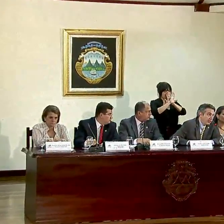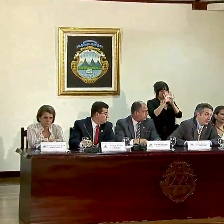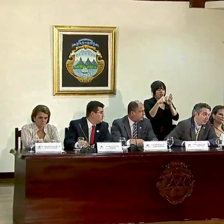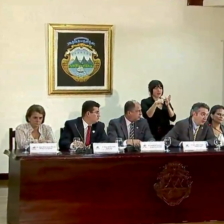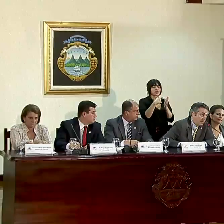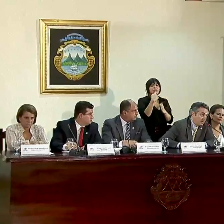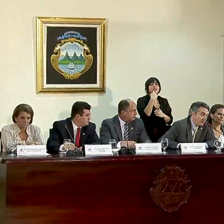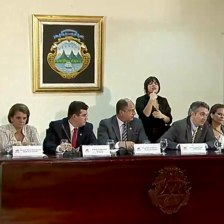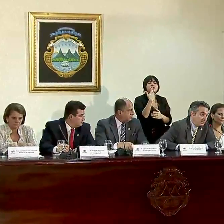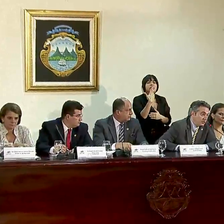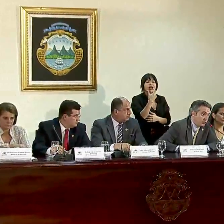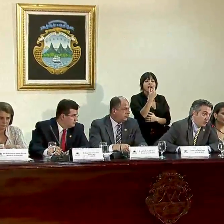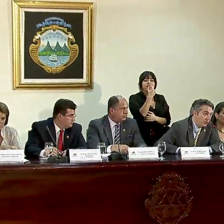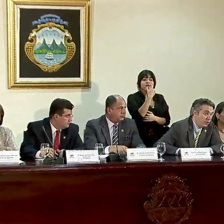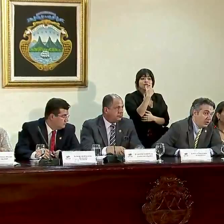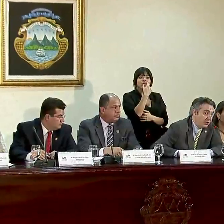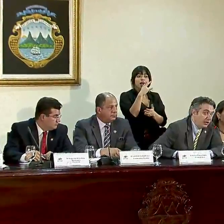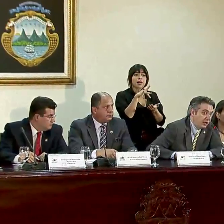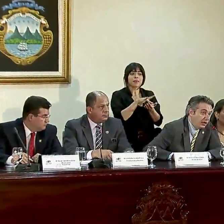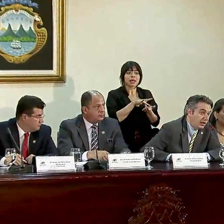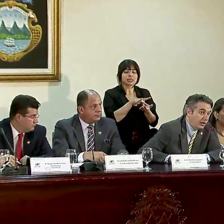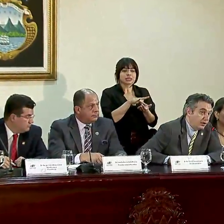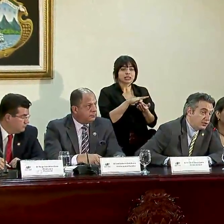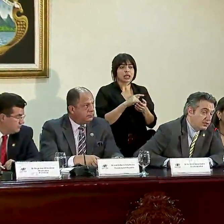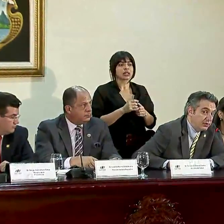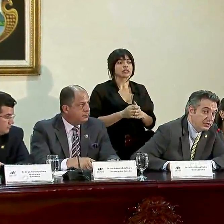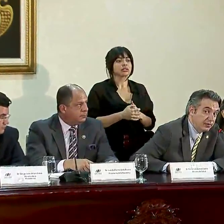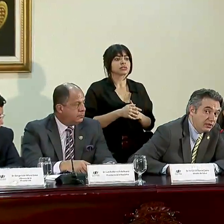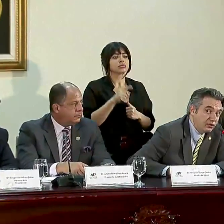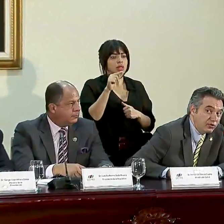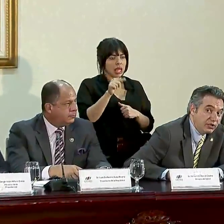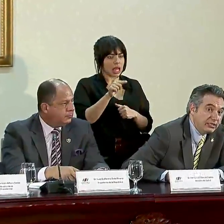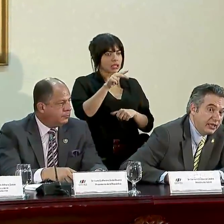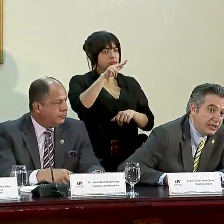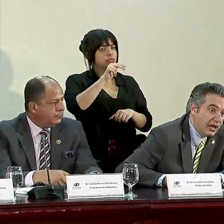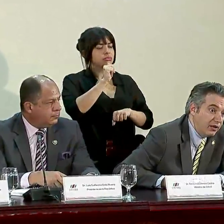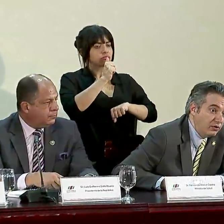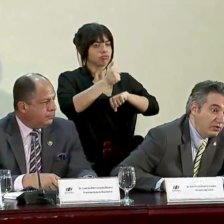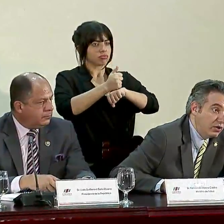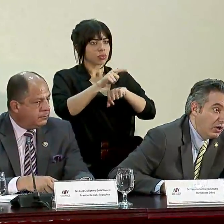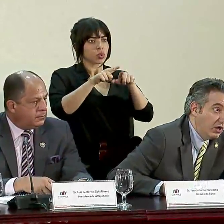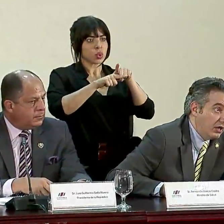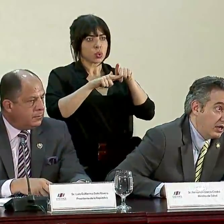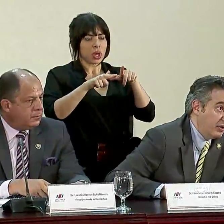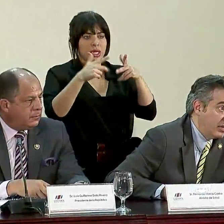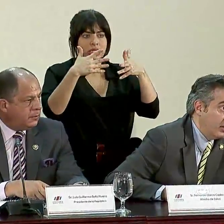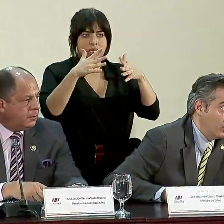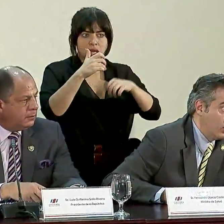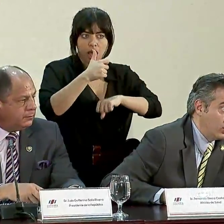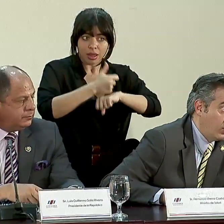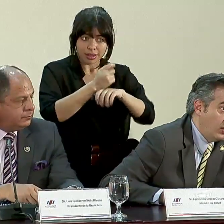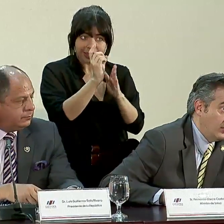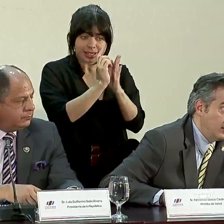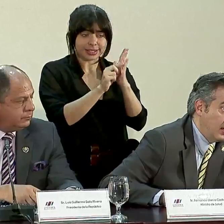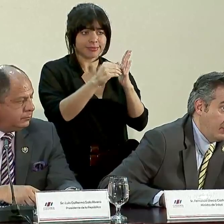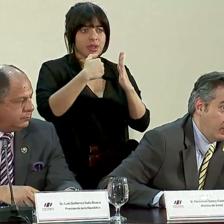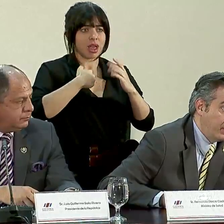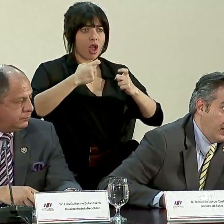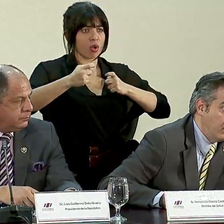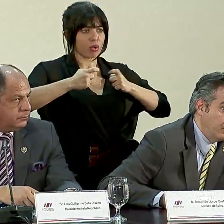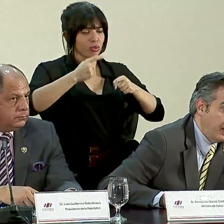que las farmacias son los establecimientos diseñados y que mantienen los